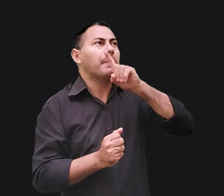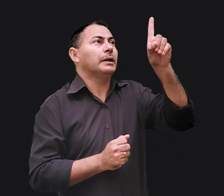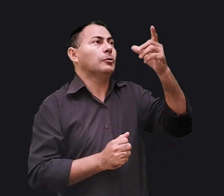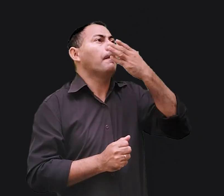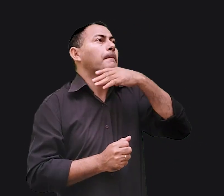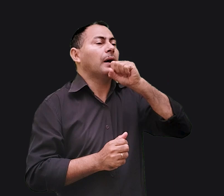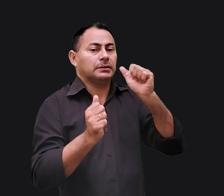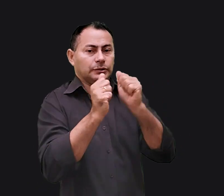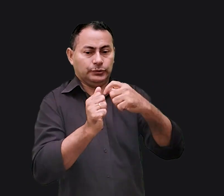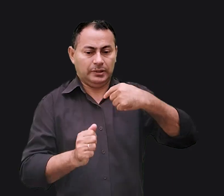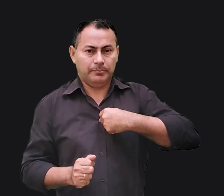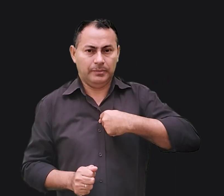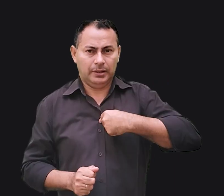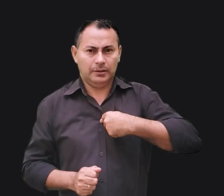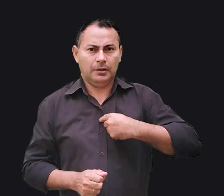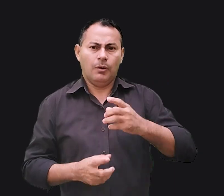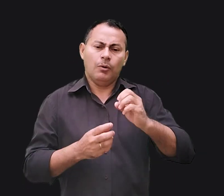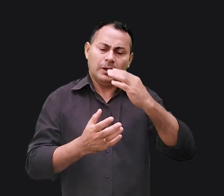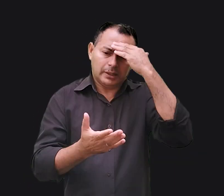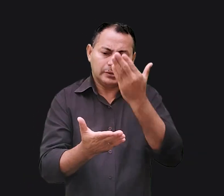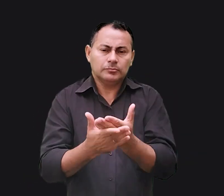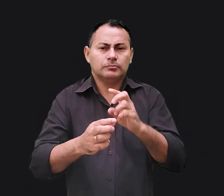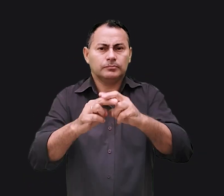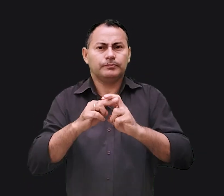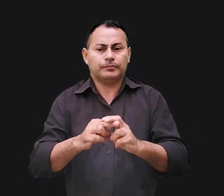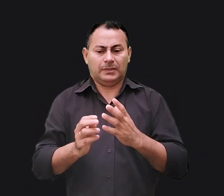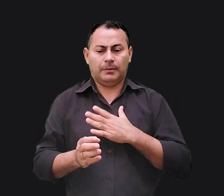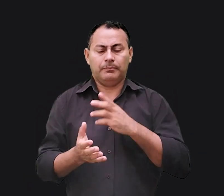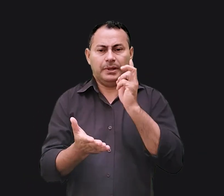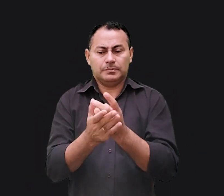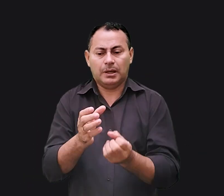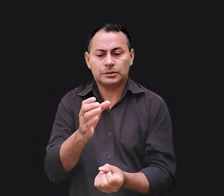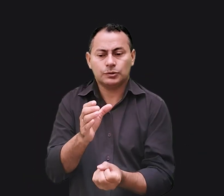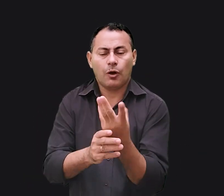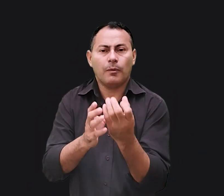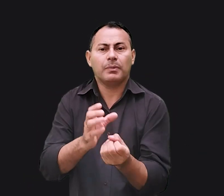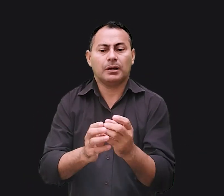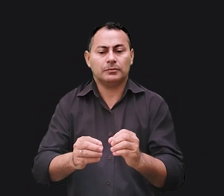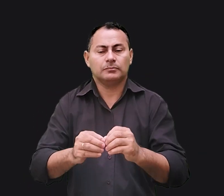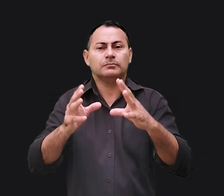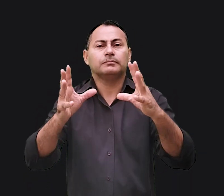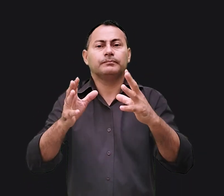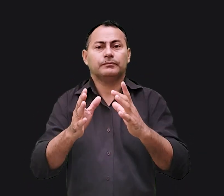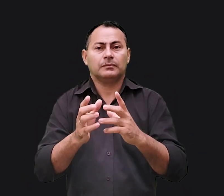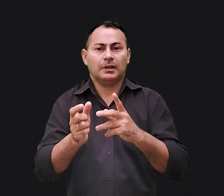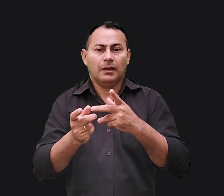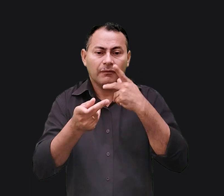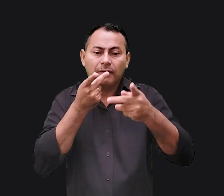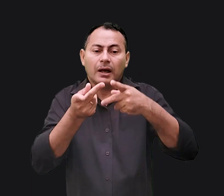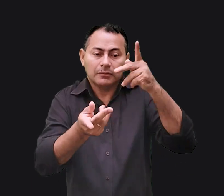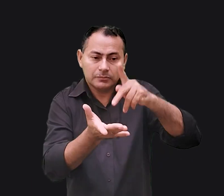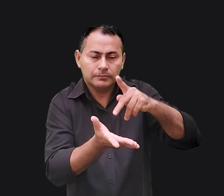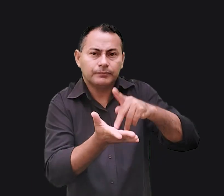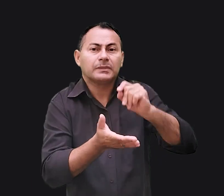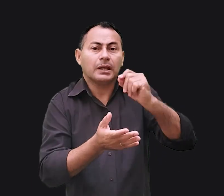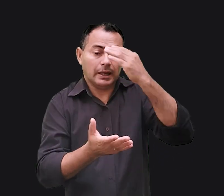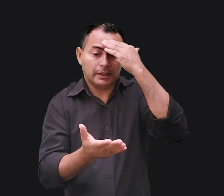o Pai está em mim. Ou pelo menos creiam por causa das mesmas obras. Digo-lhes a verdade. Aquele que crê em